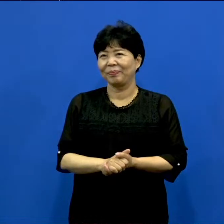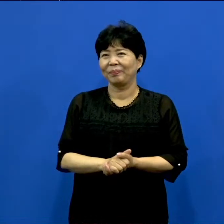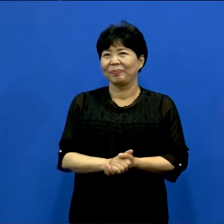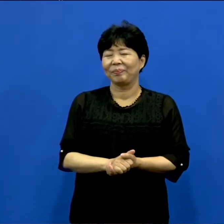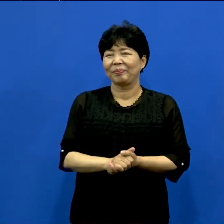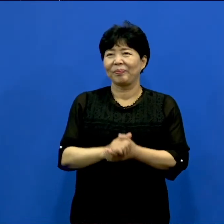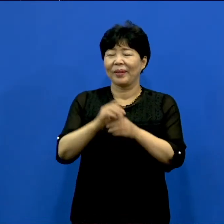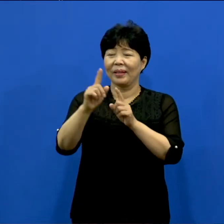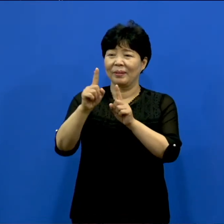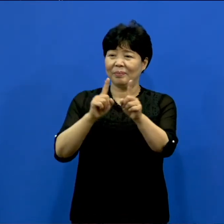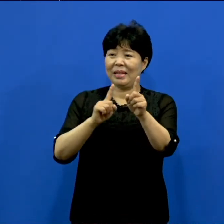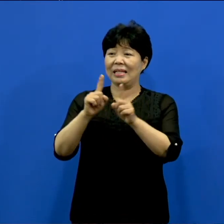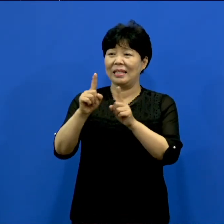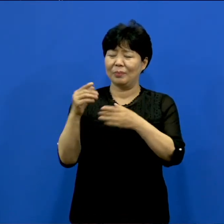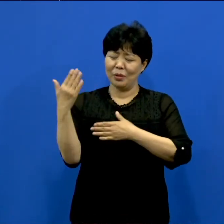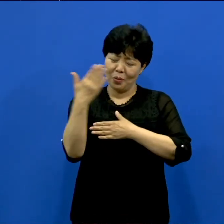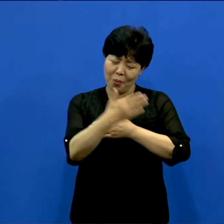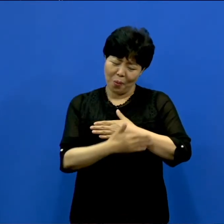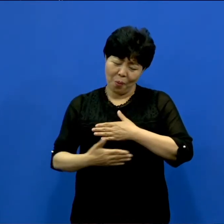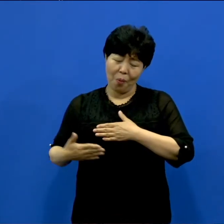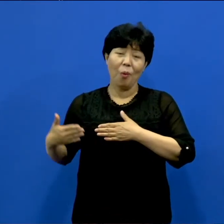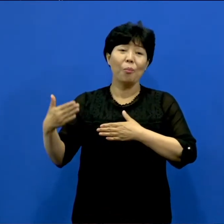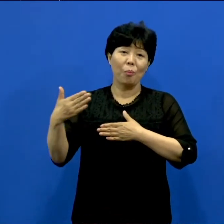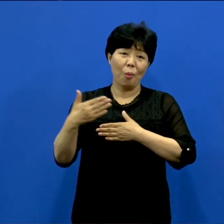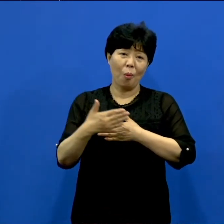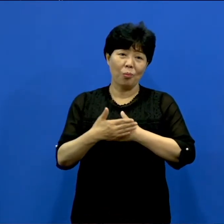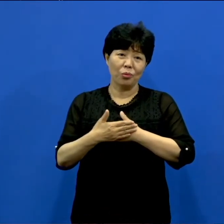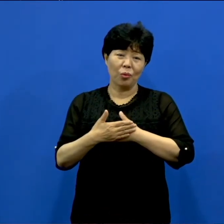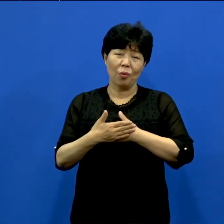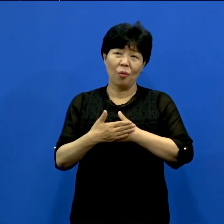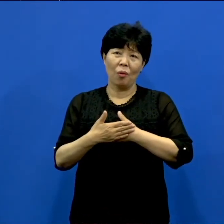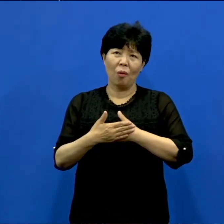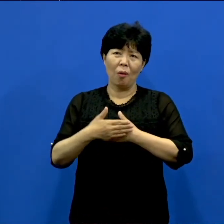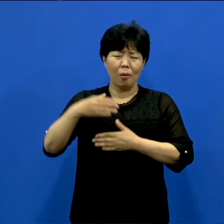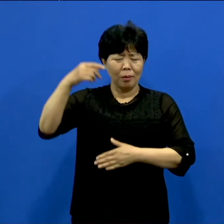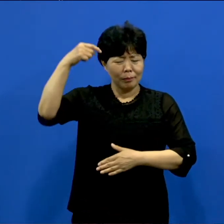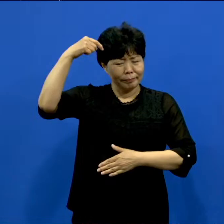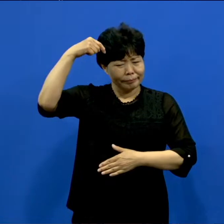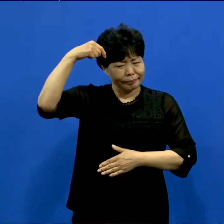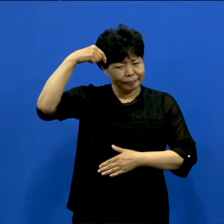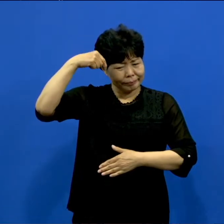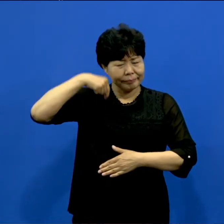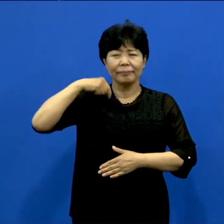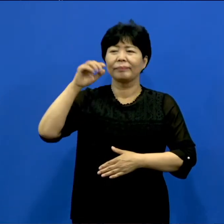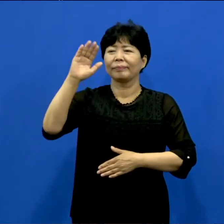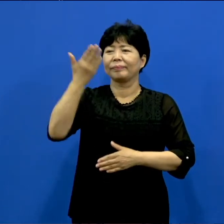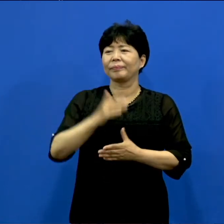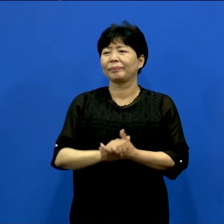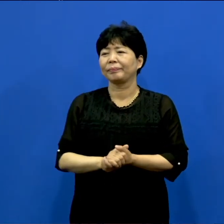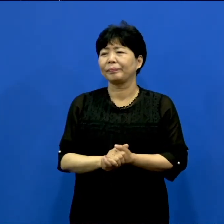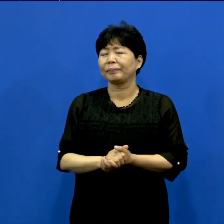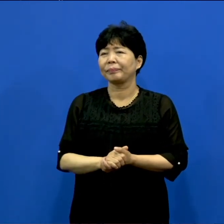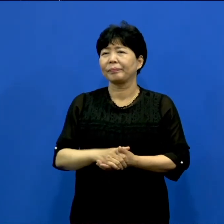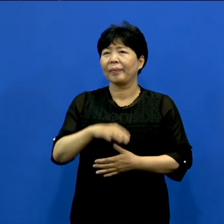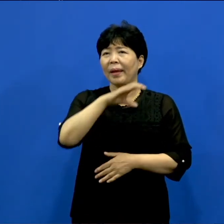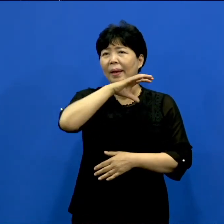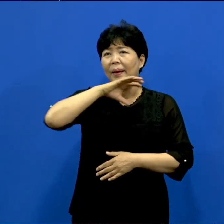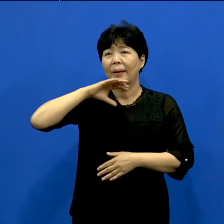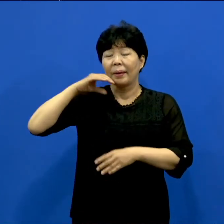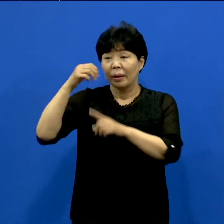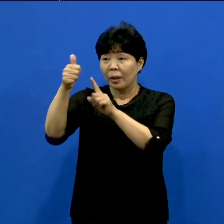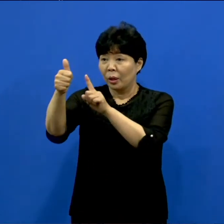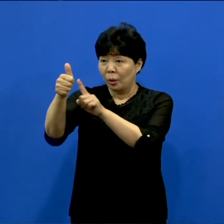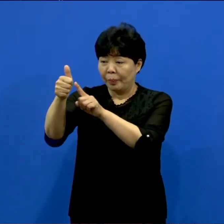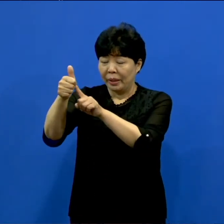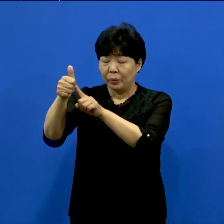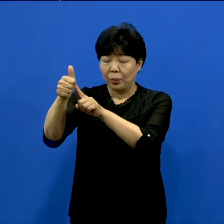그 말씀이 온몸으로 진리라고 하는 것을 전율하듯이 느끼게 되는 거예요. 자, 베드로가 주님의